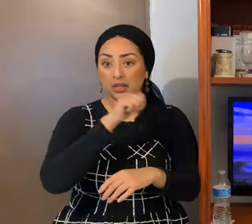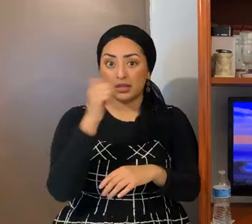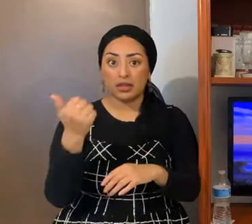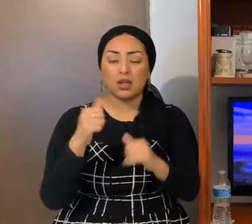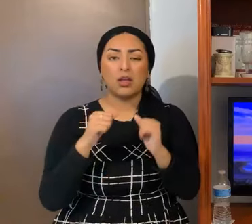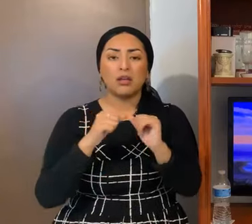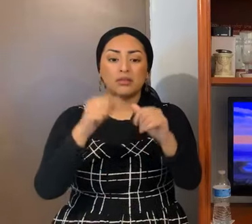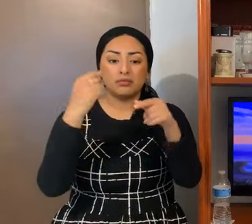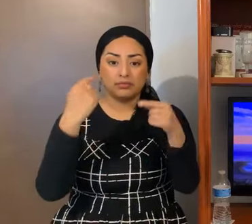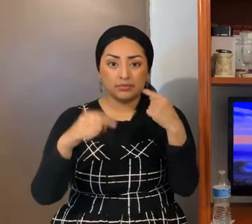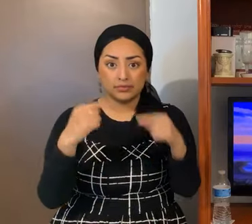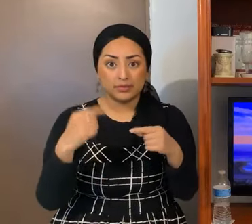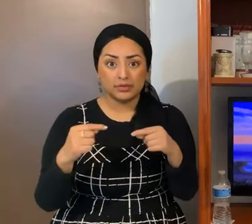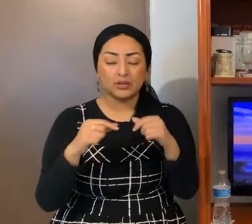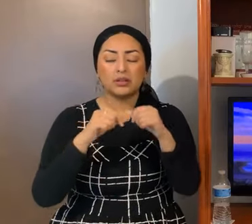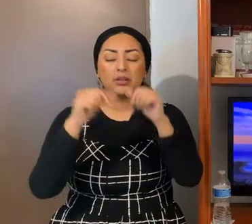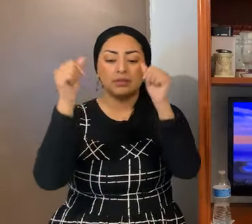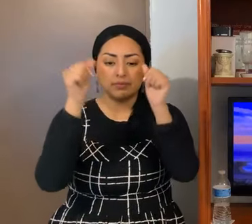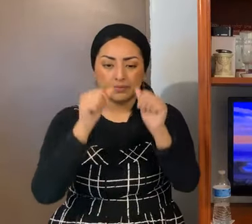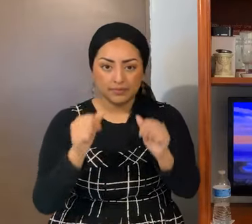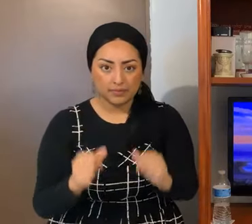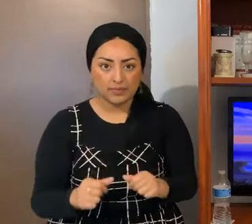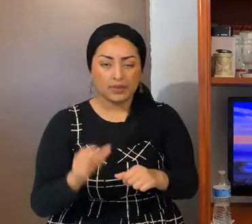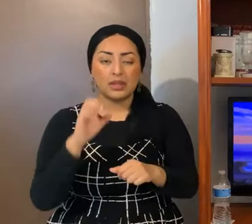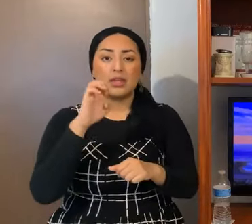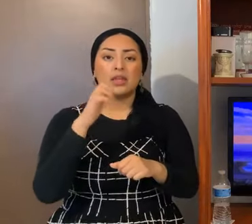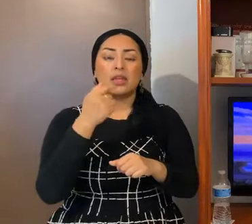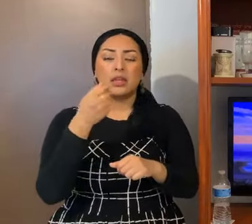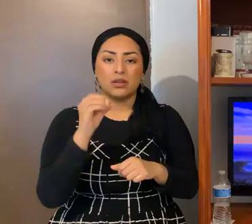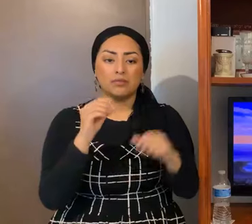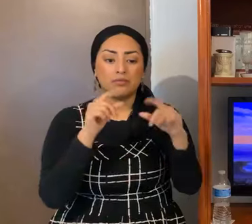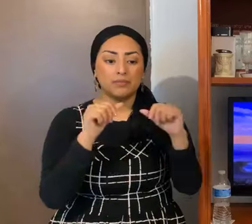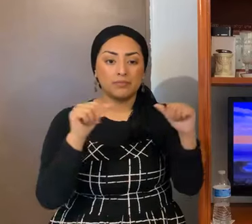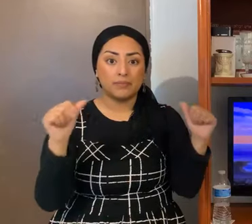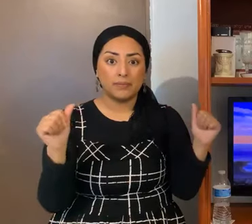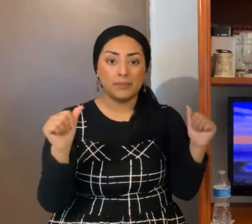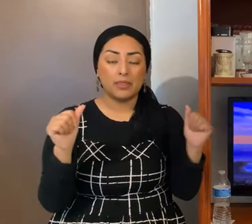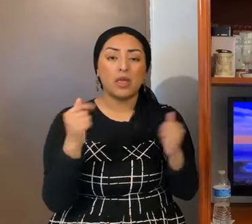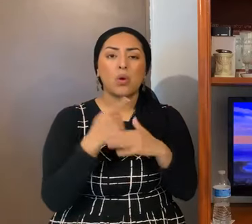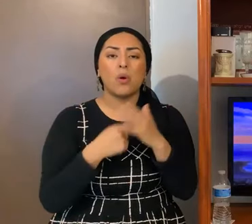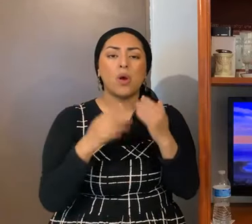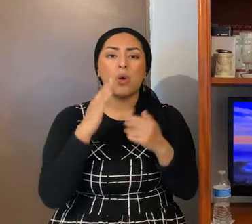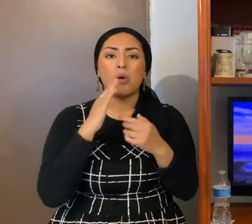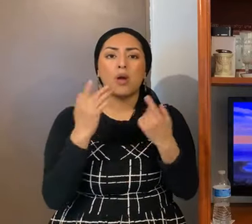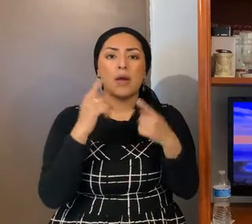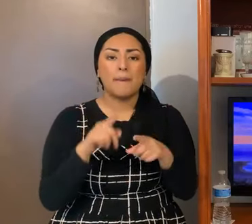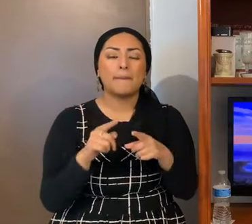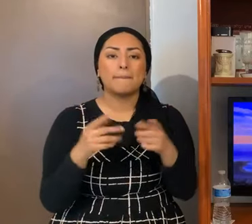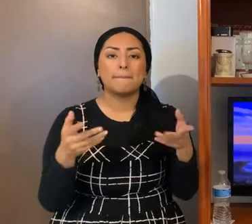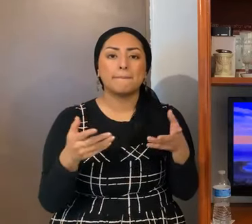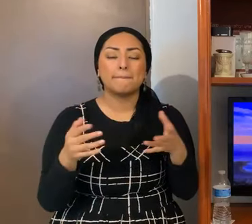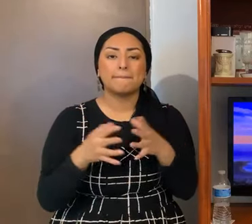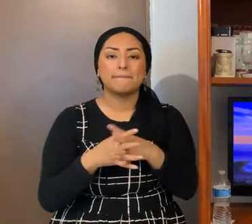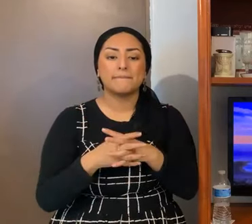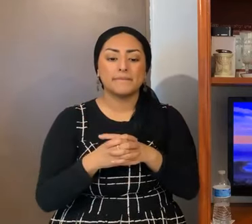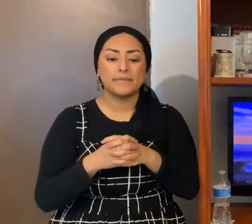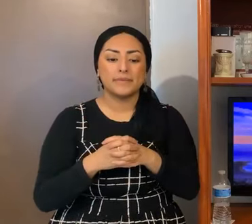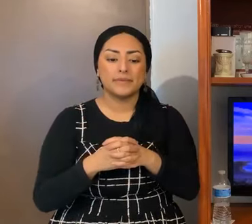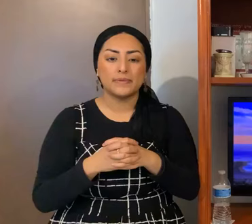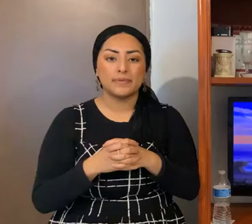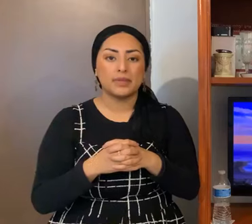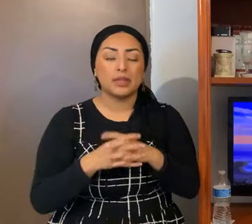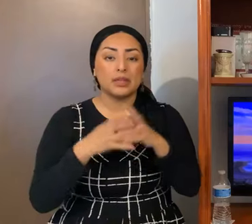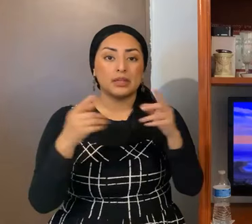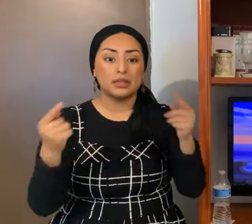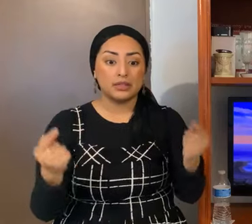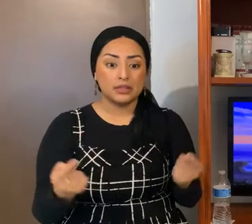teniendo pleitos, rencillas, seguir siendo idólatra a su ego, a su orgullo, etc., lo que va a pasar, lo volvemos a repetir, es que